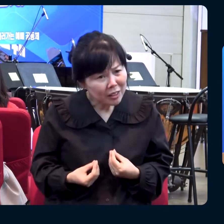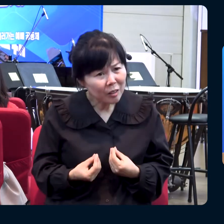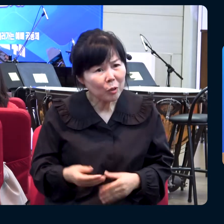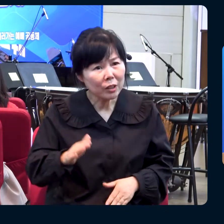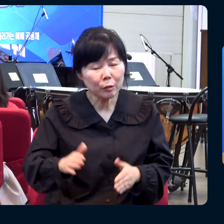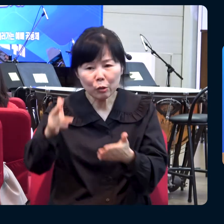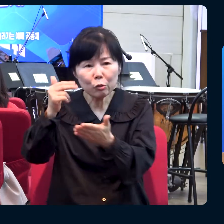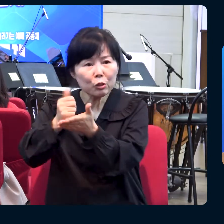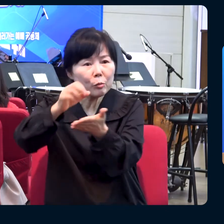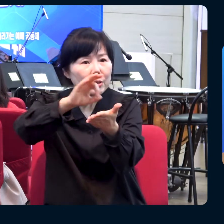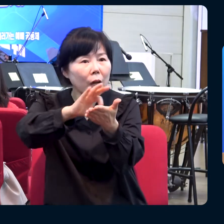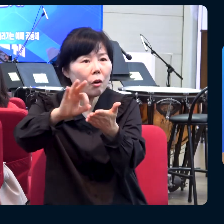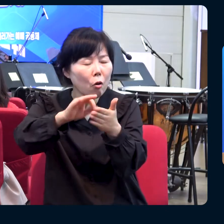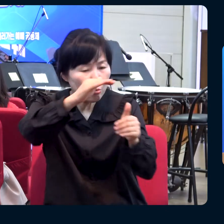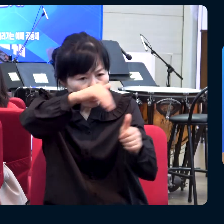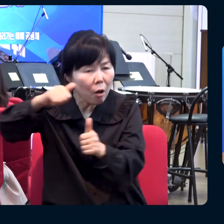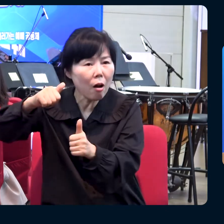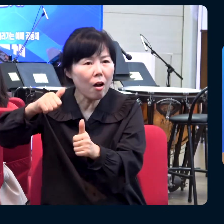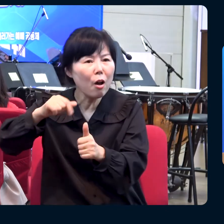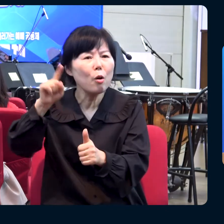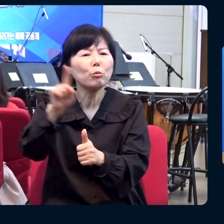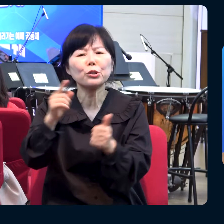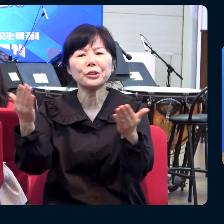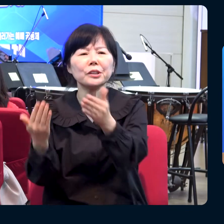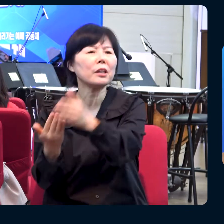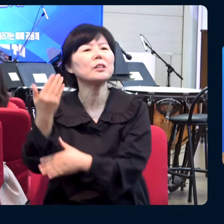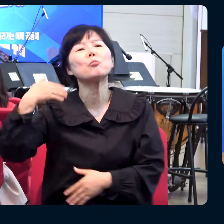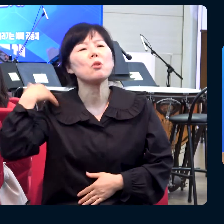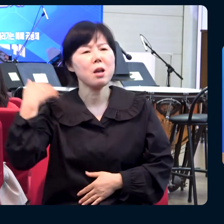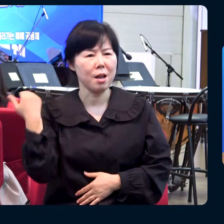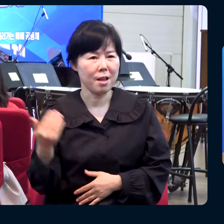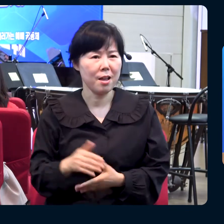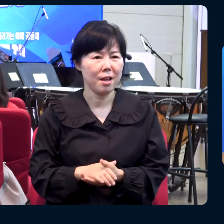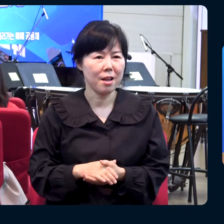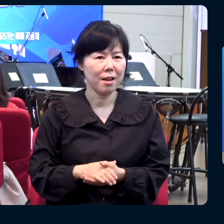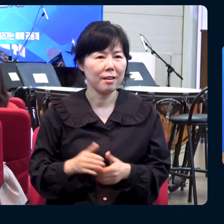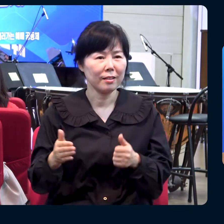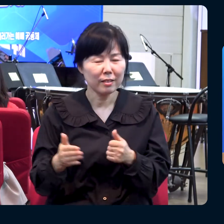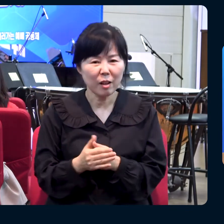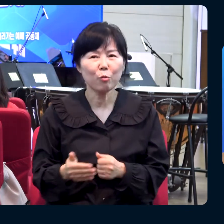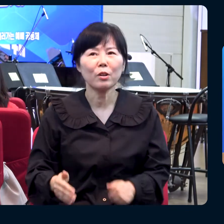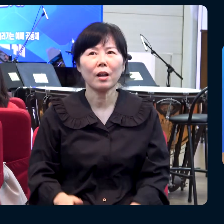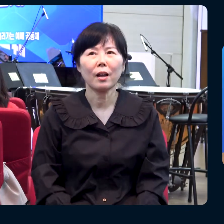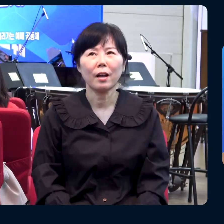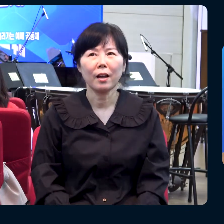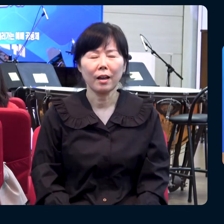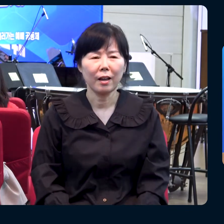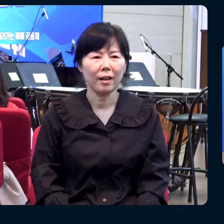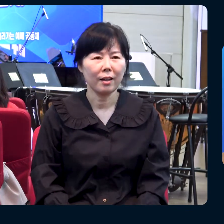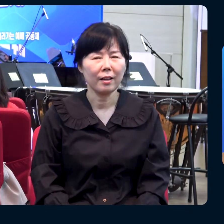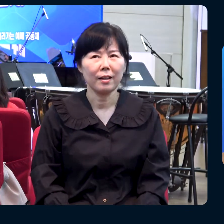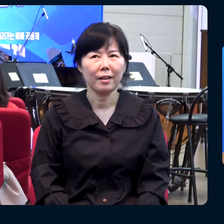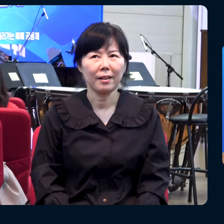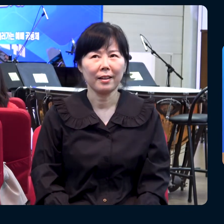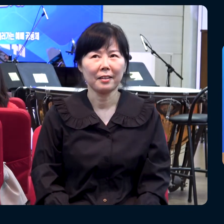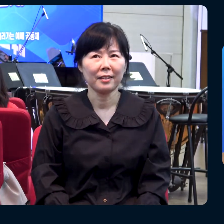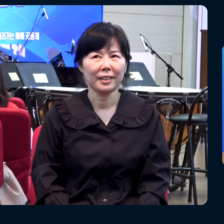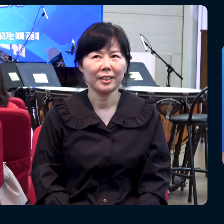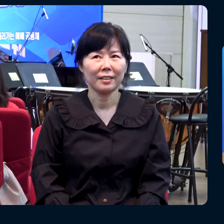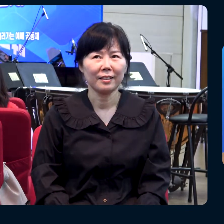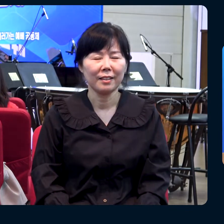주님이 쓰시면 무슨 일 할지 모릅니다. 아시겠죠? 정말 쳐다도 보지 않던 아이들을